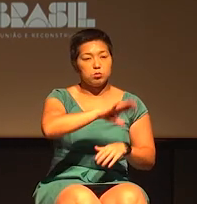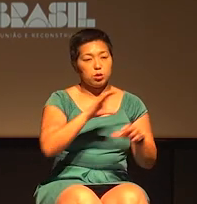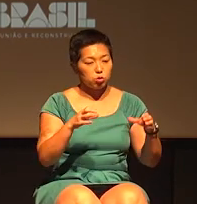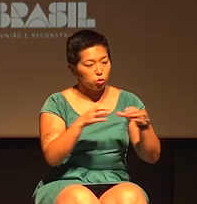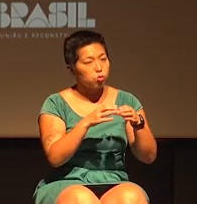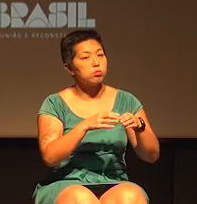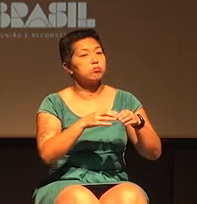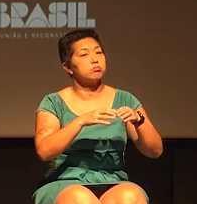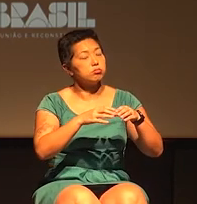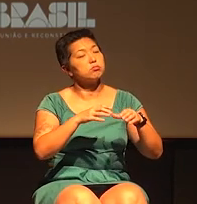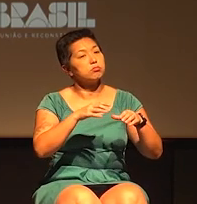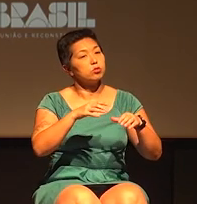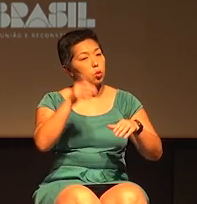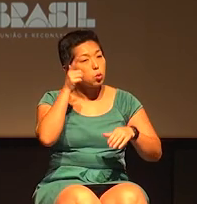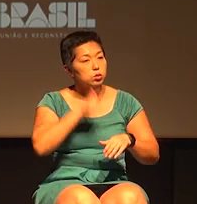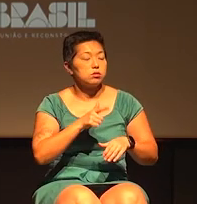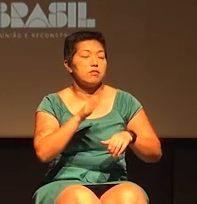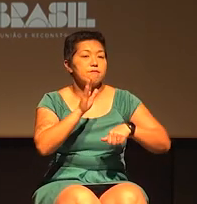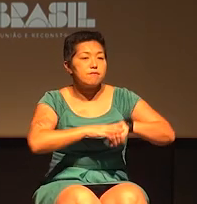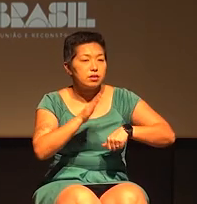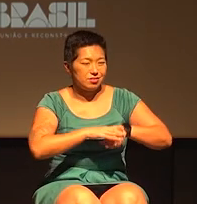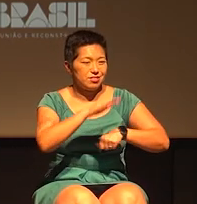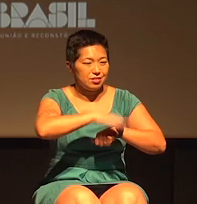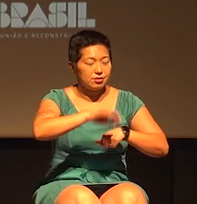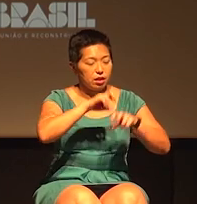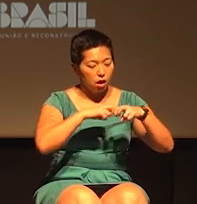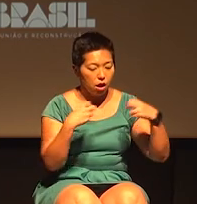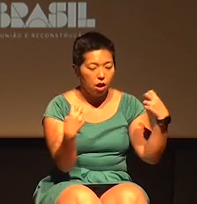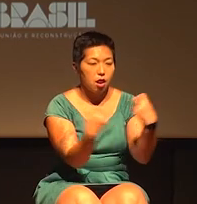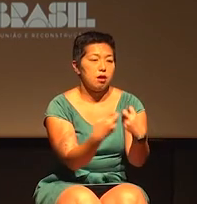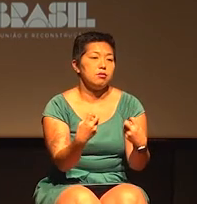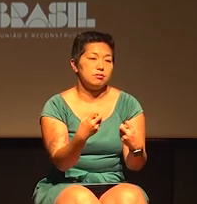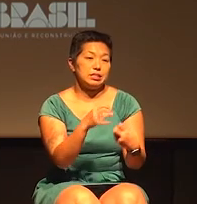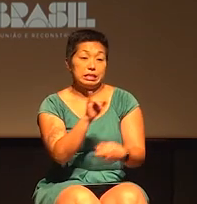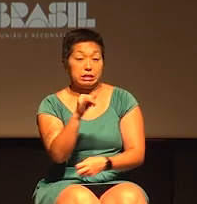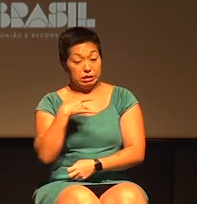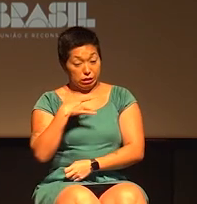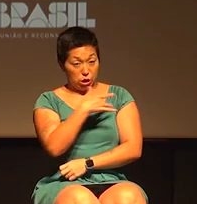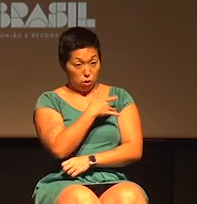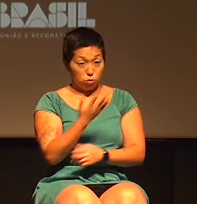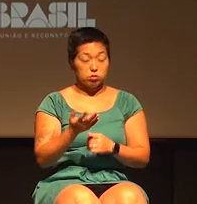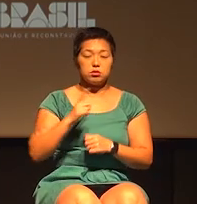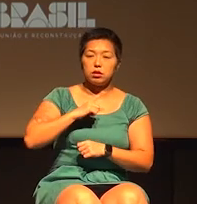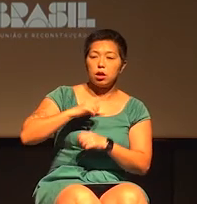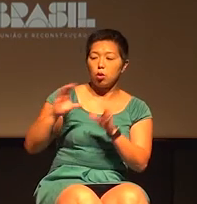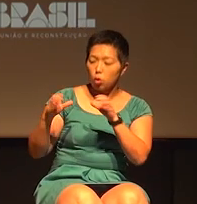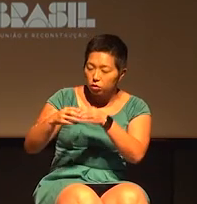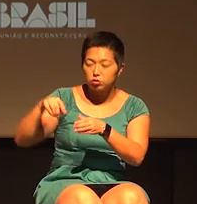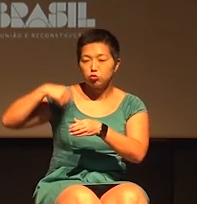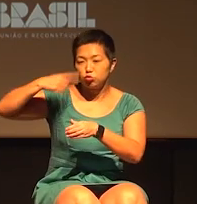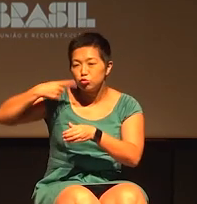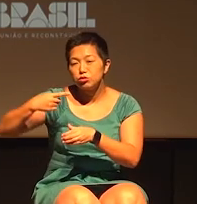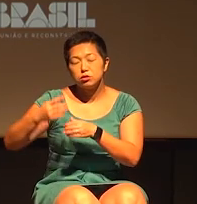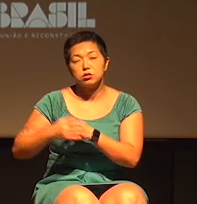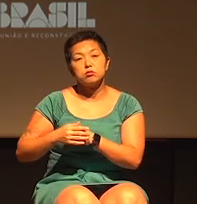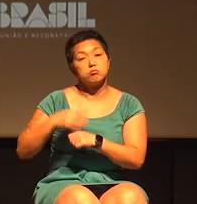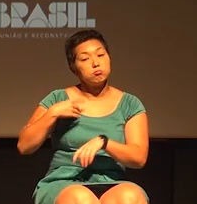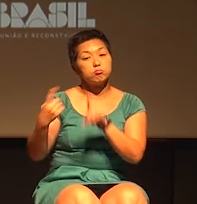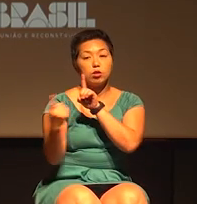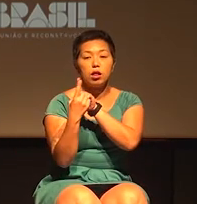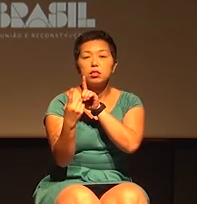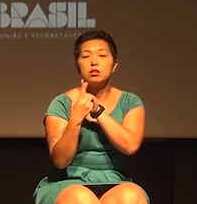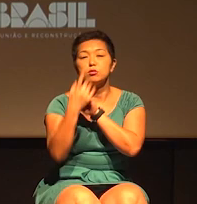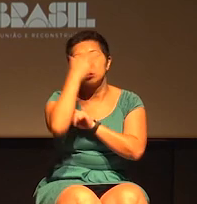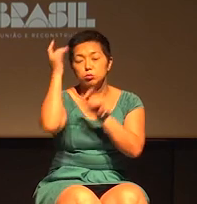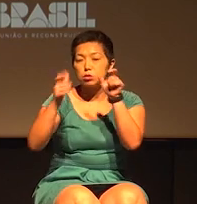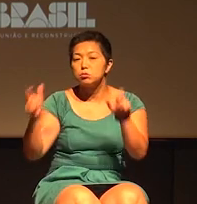ativa Pô a gente tem um coletivo de saúde Vamos fazer uma roda de conversa com mulheres tem um coletivo jurídico Vamos fazer um atendimento